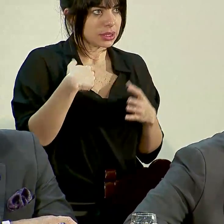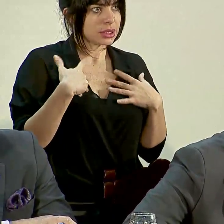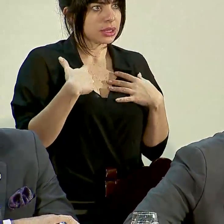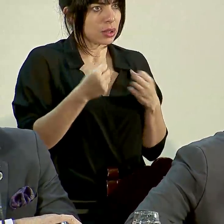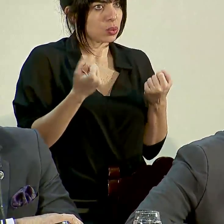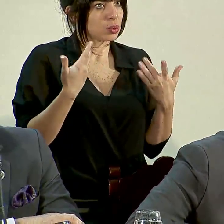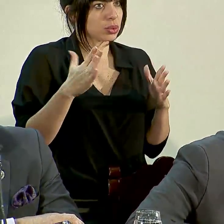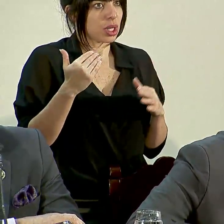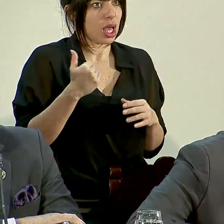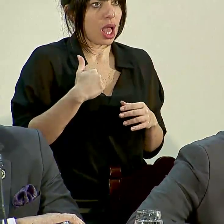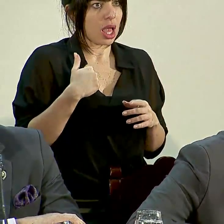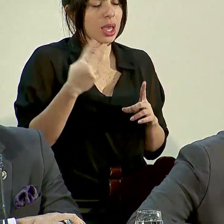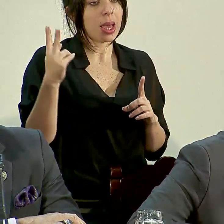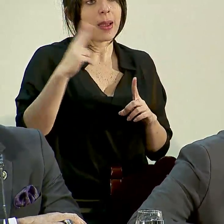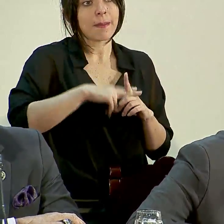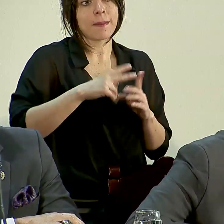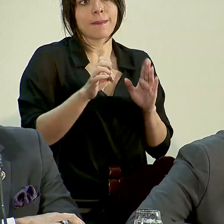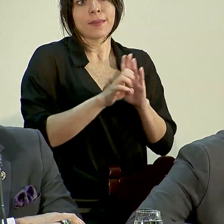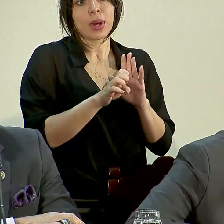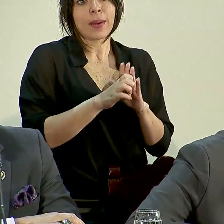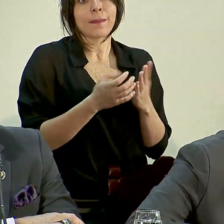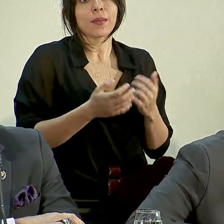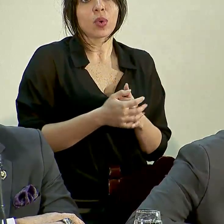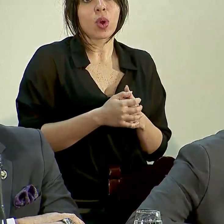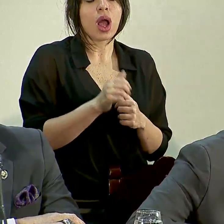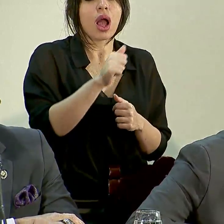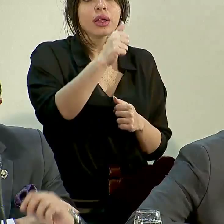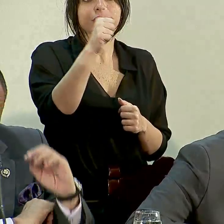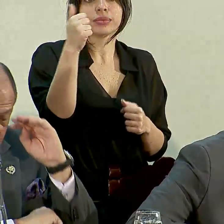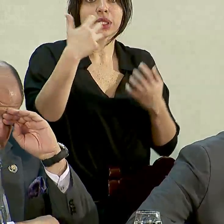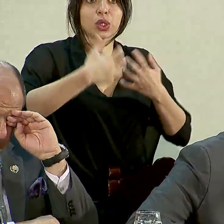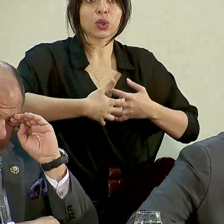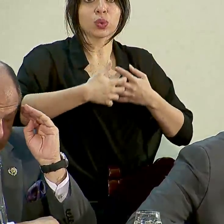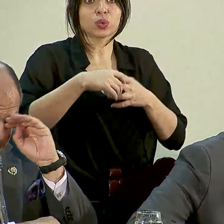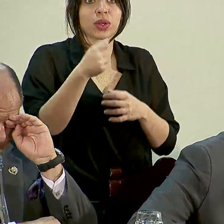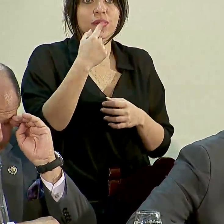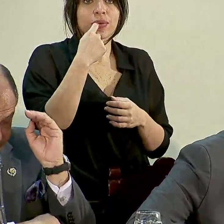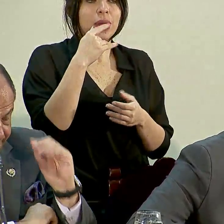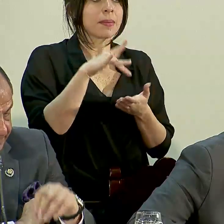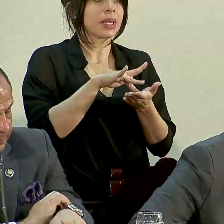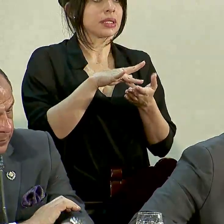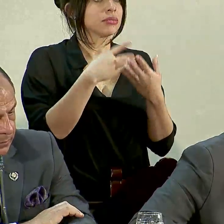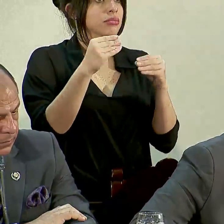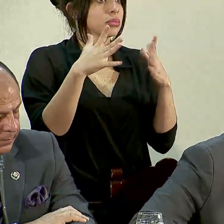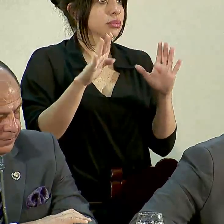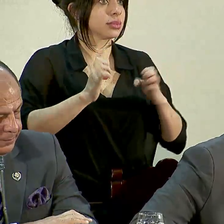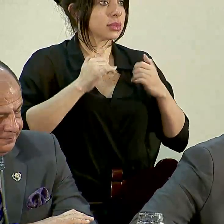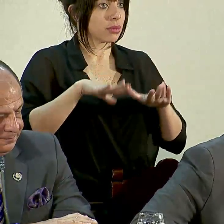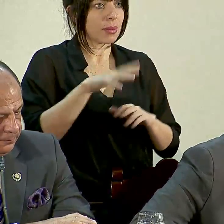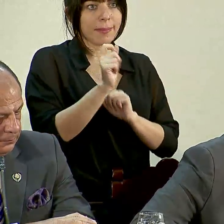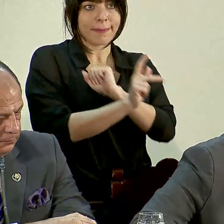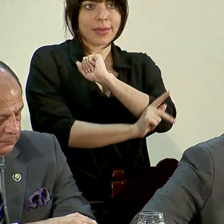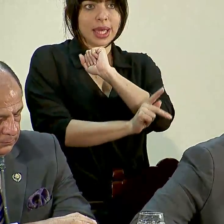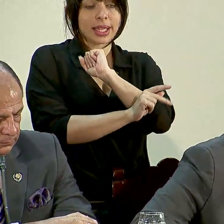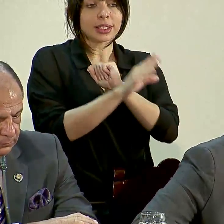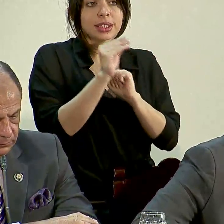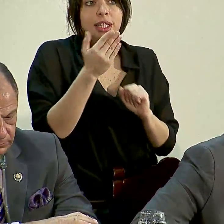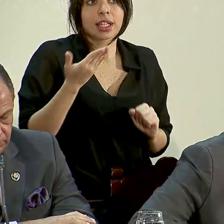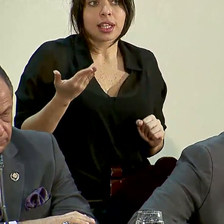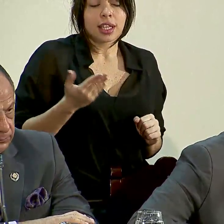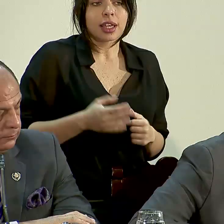Salud ya tiene y que aplica, por ejemplo, al resto de la industria farmacéutica que ya existe en el país y